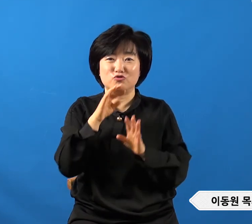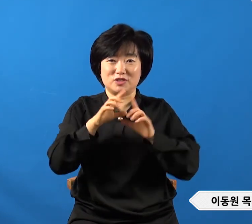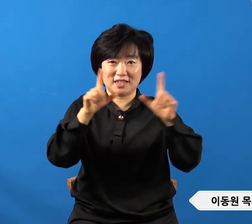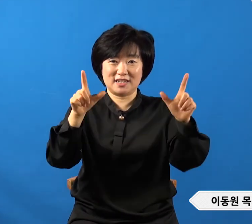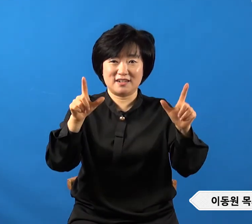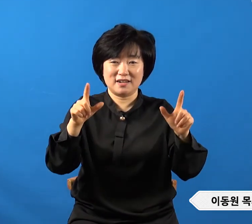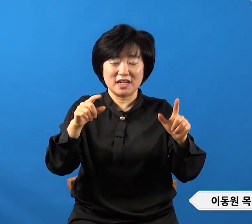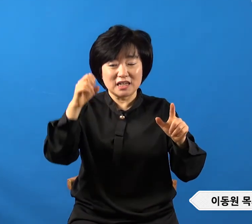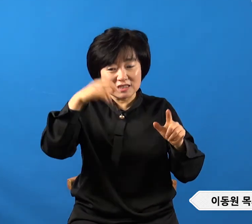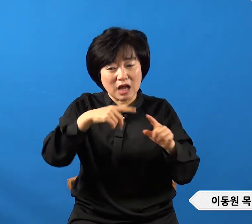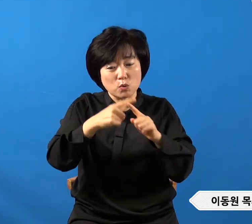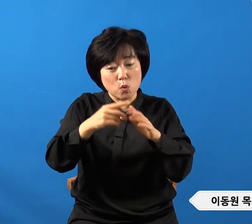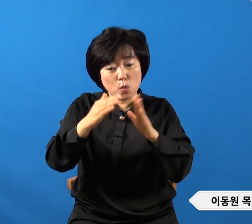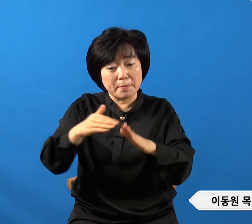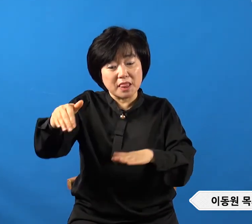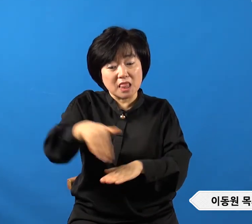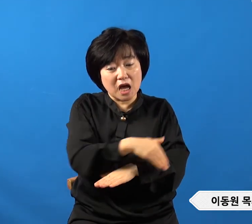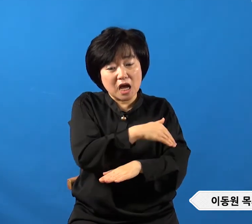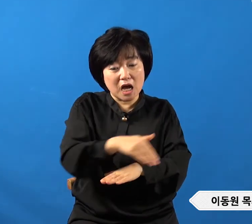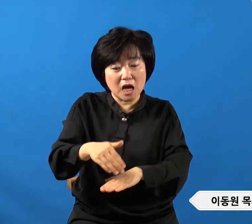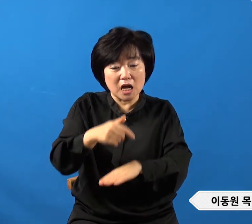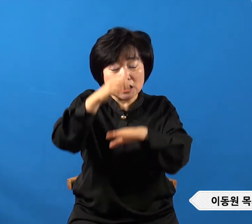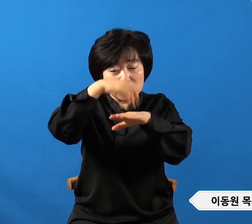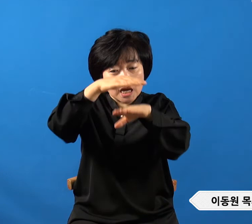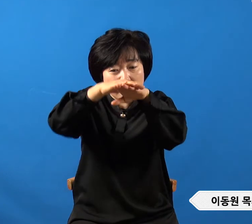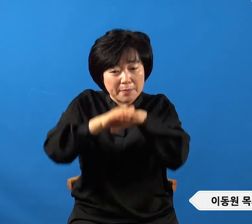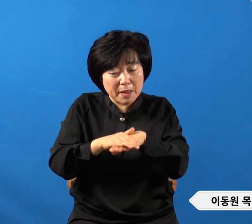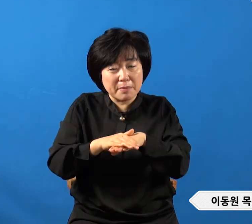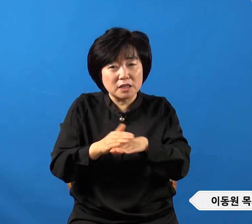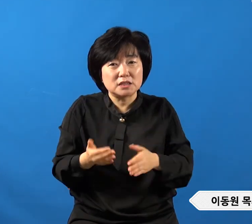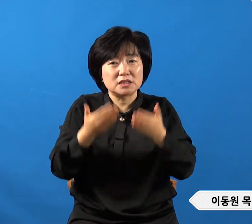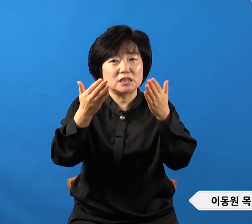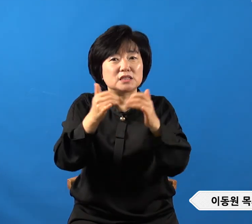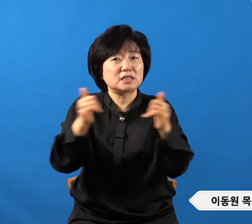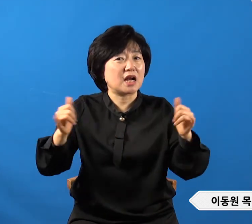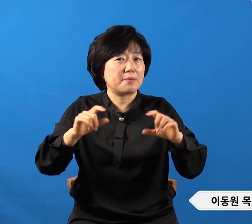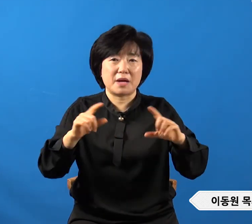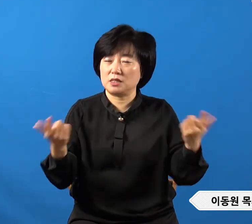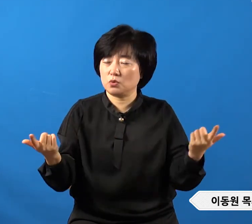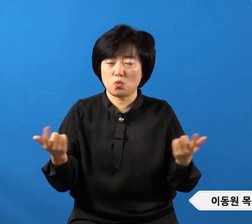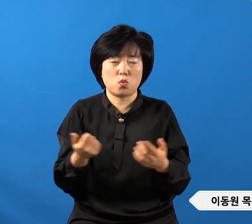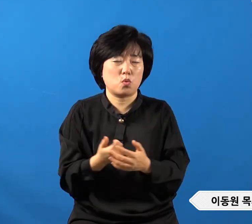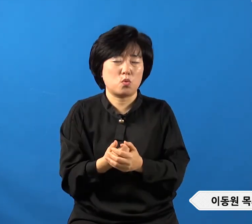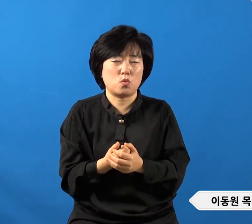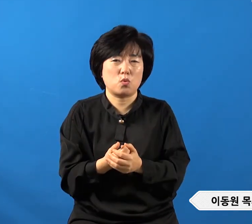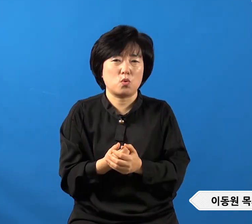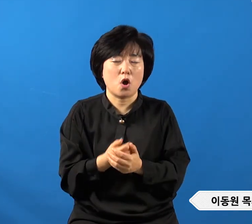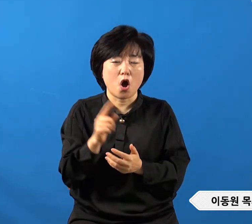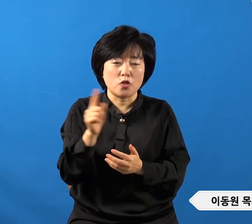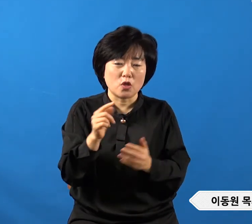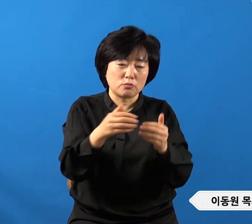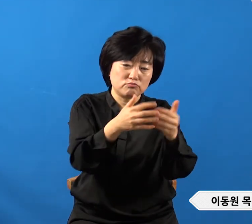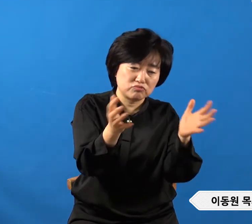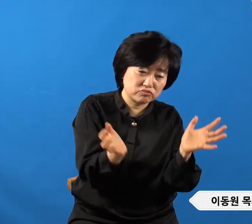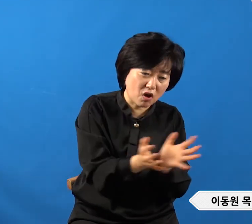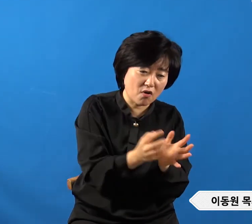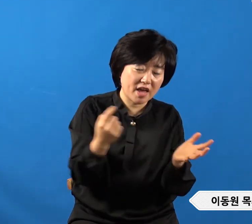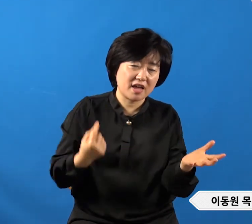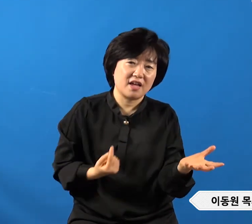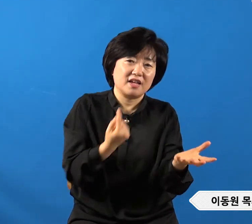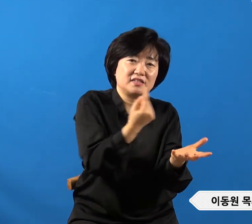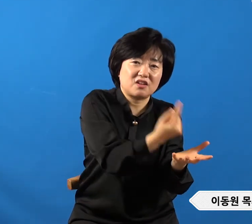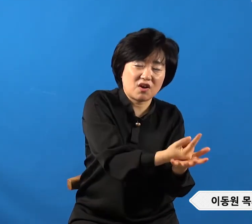그냥 교회만 나오는 사람, 그냥 예배만 드리는 사람이 아니라 교회 어느 한 부서에 들어가서